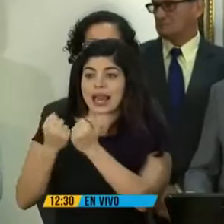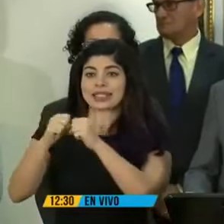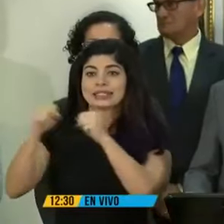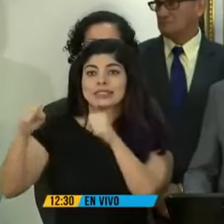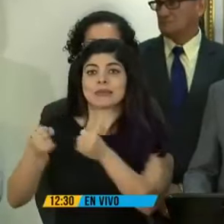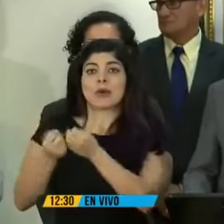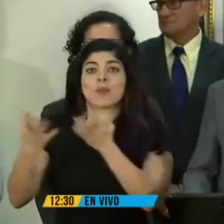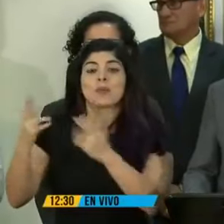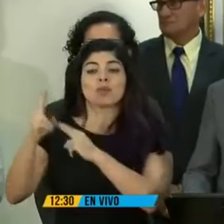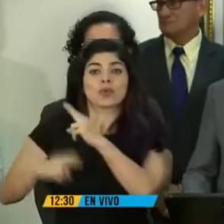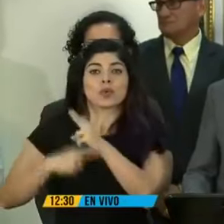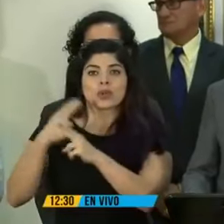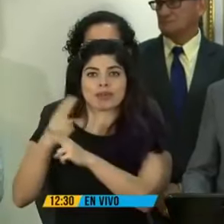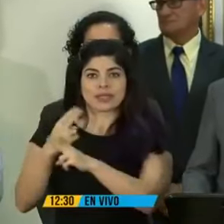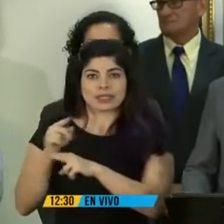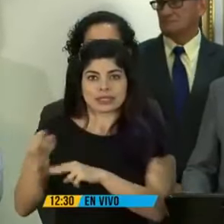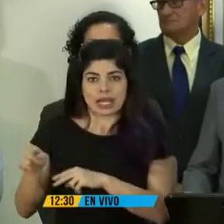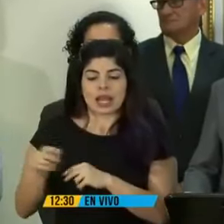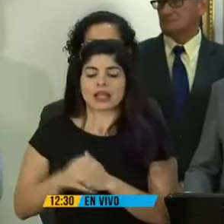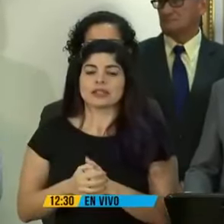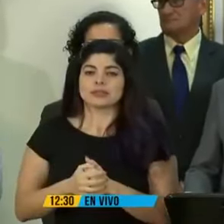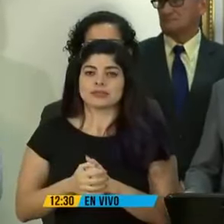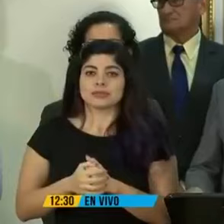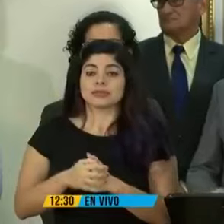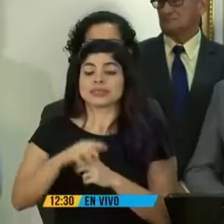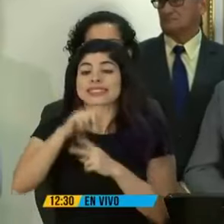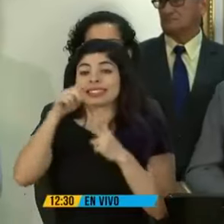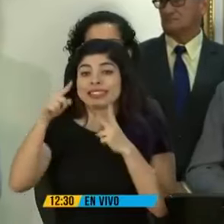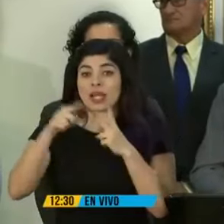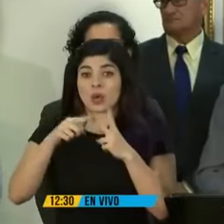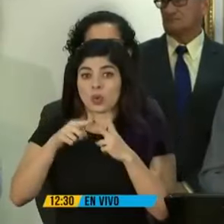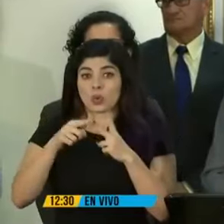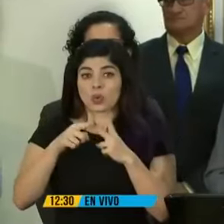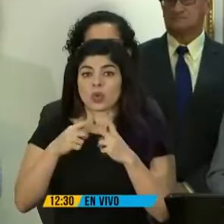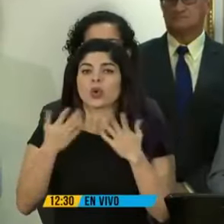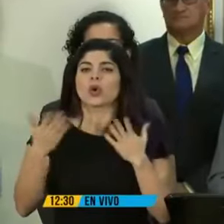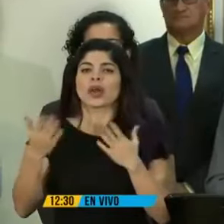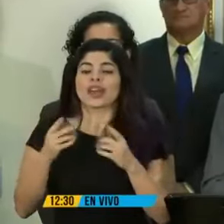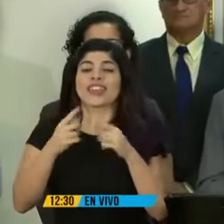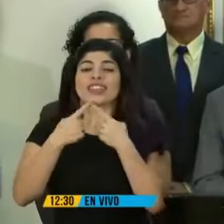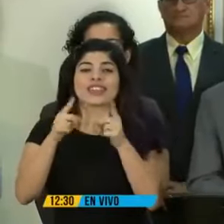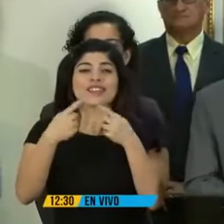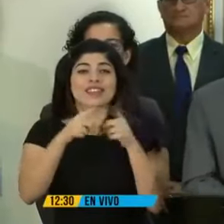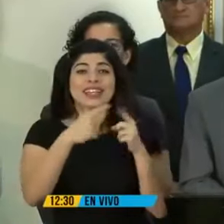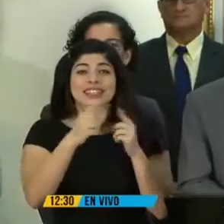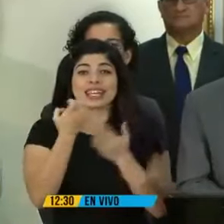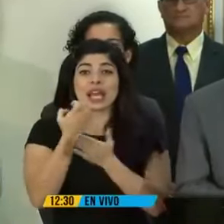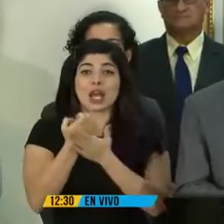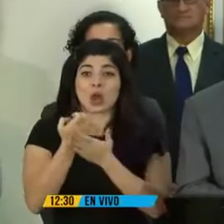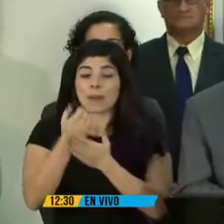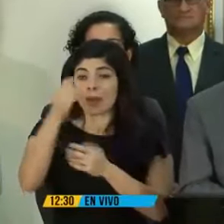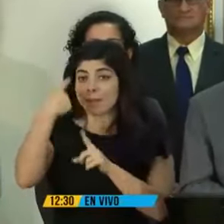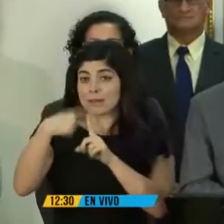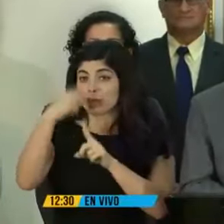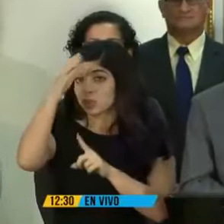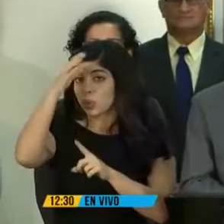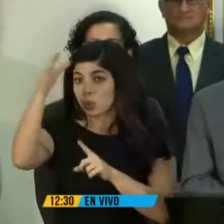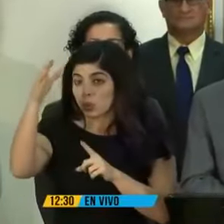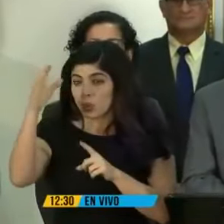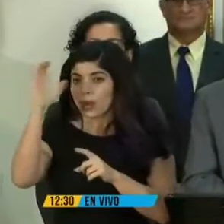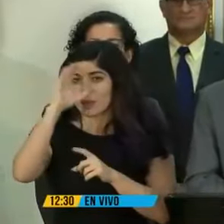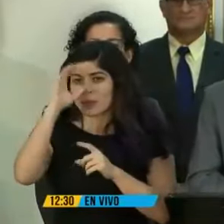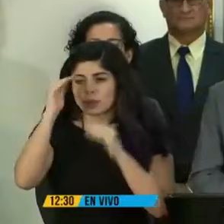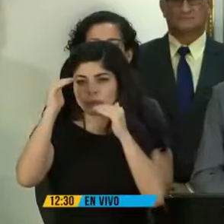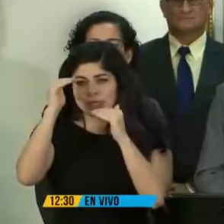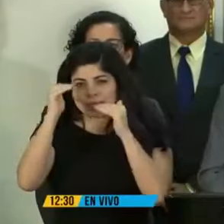sistema público universal. El segundo es disminuir las diferencias económicas y culturales